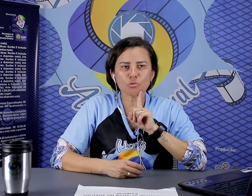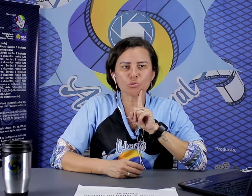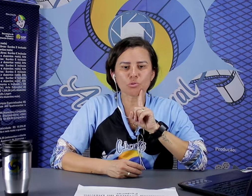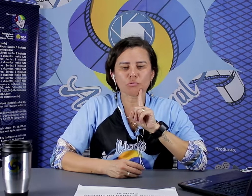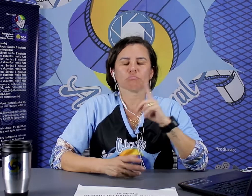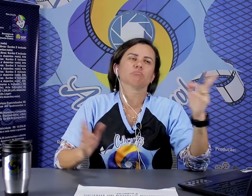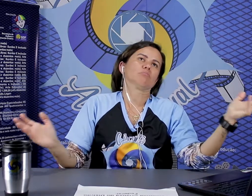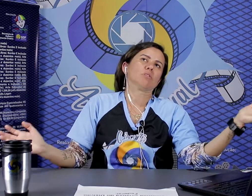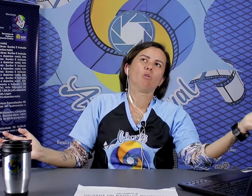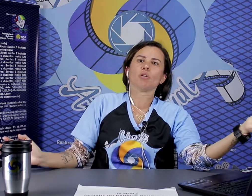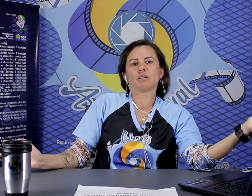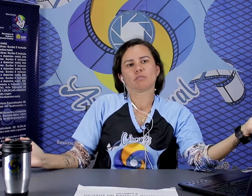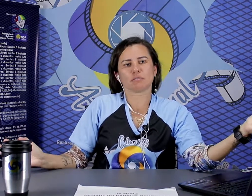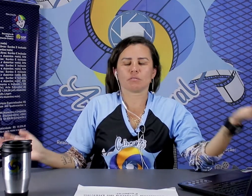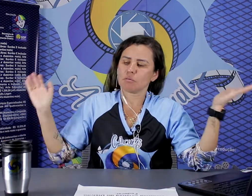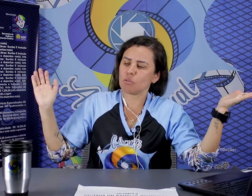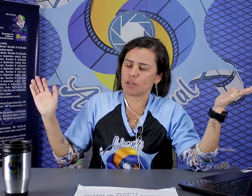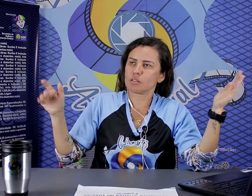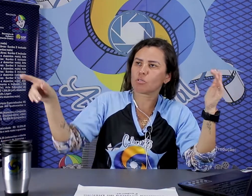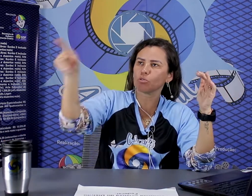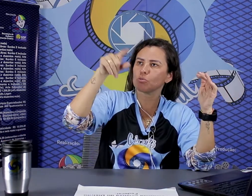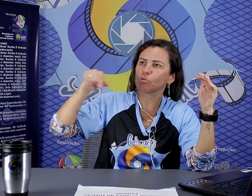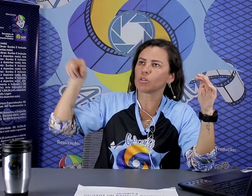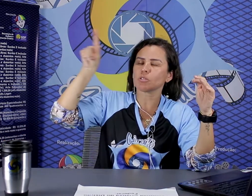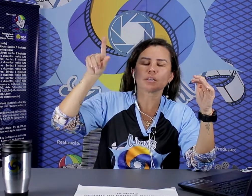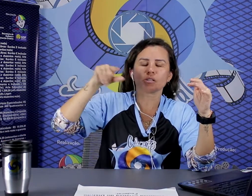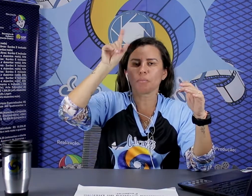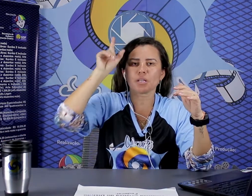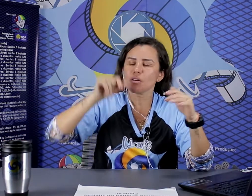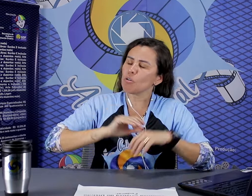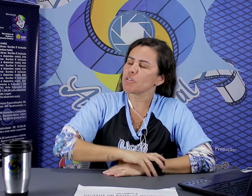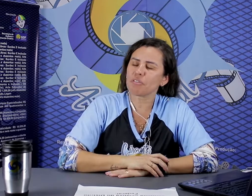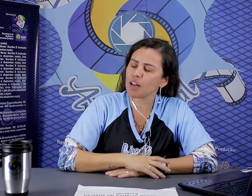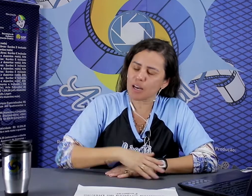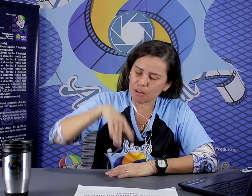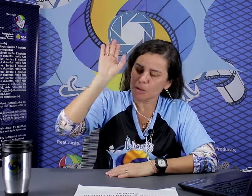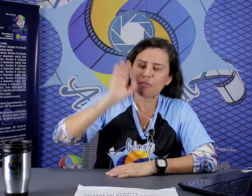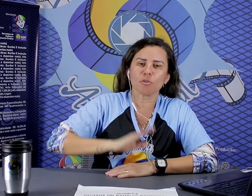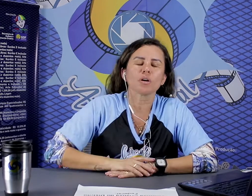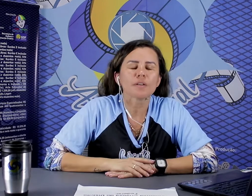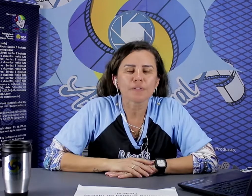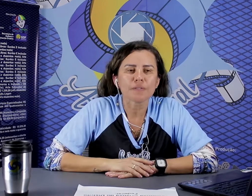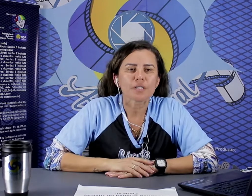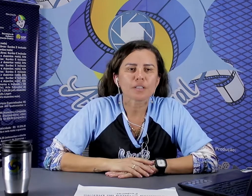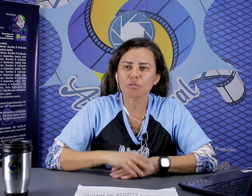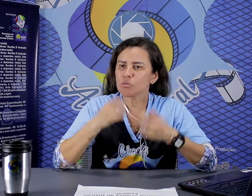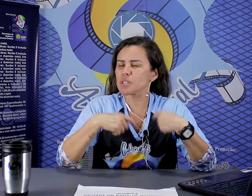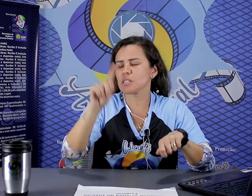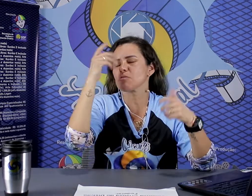surdo. Ora, ué, todo mundo quando cresceu aprendeu a ouvir, a falar, eu também vou. Então, eu não preciso